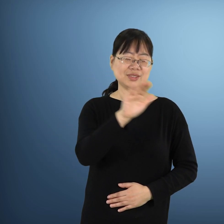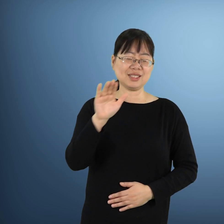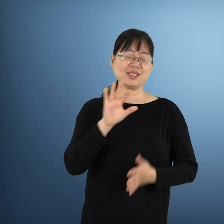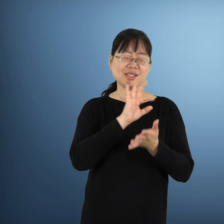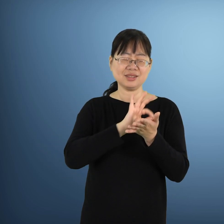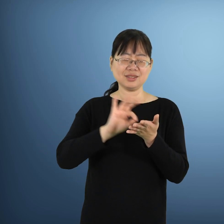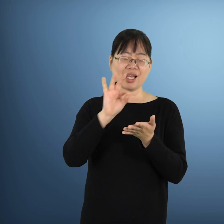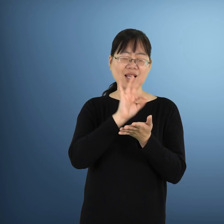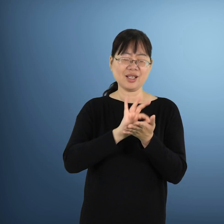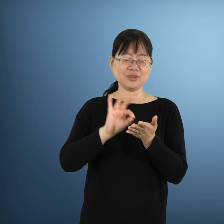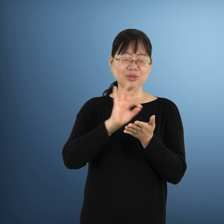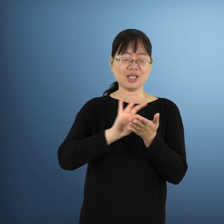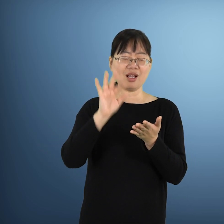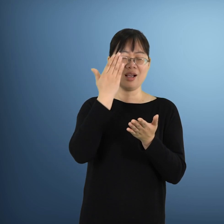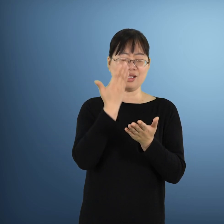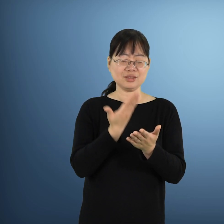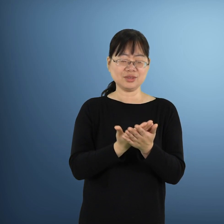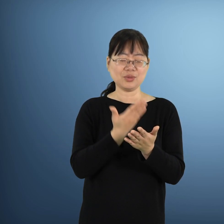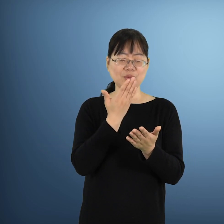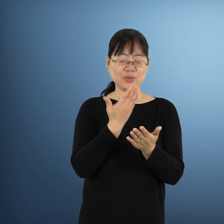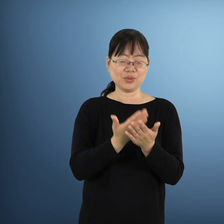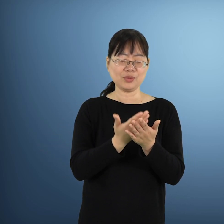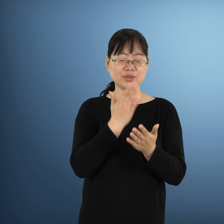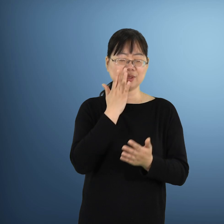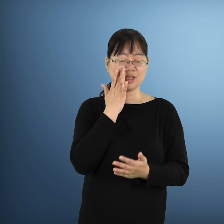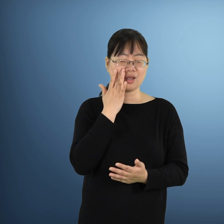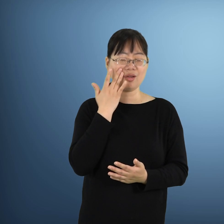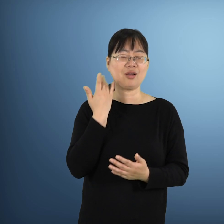예배되게 우리를